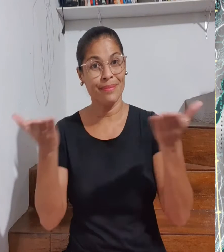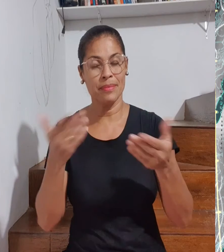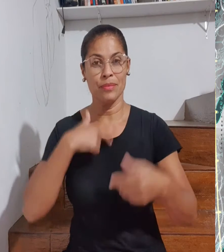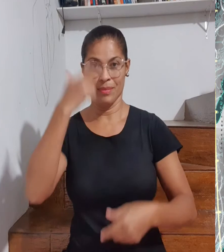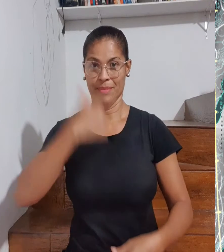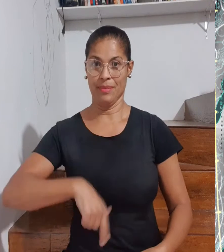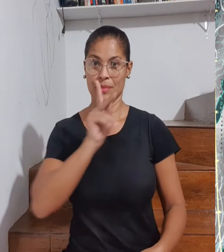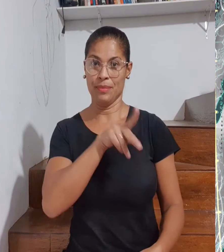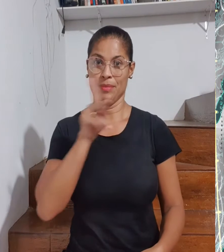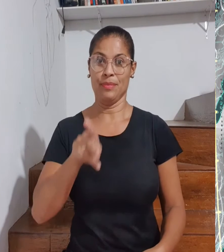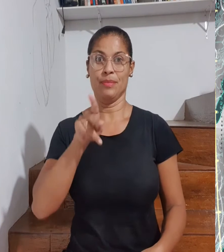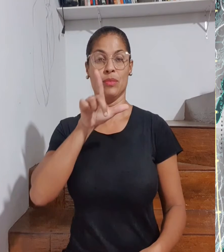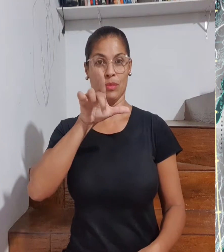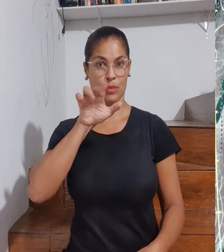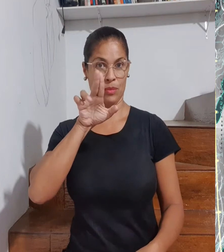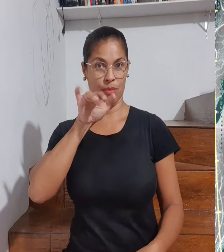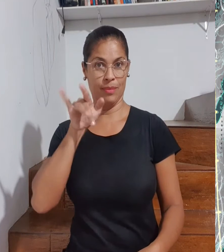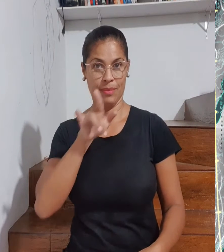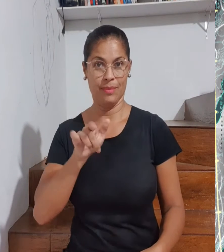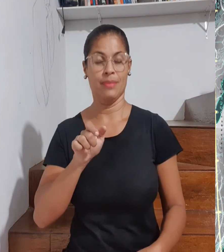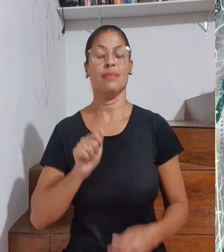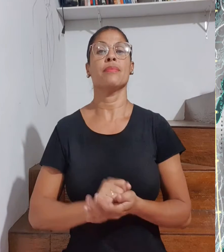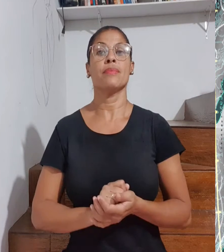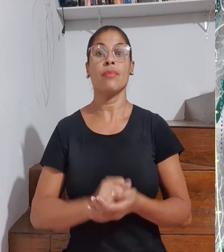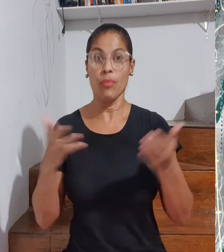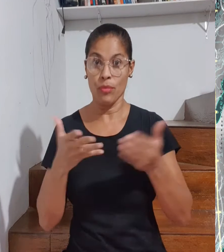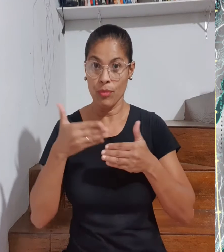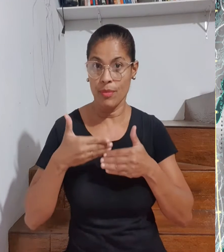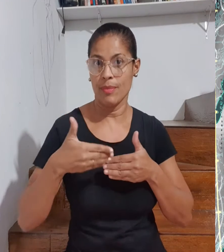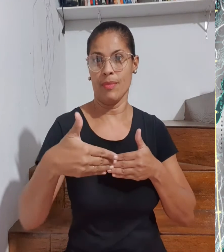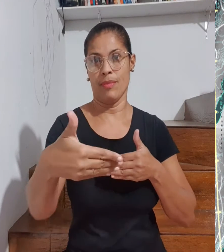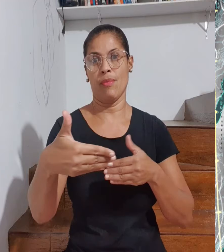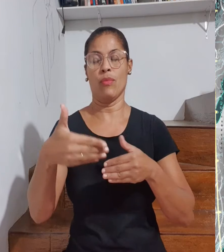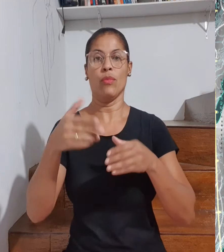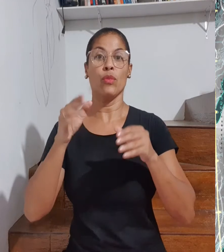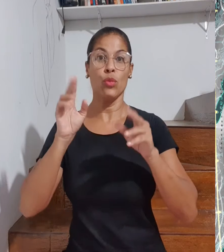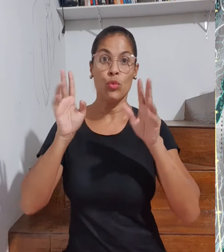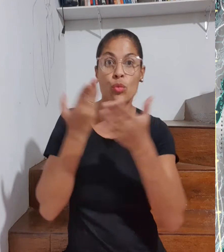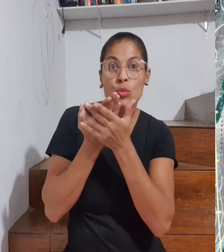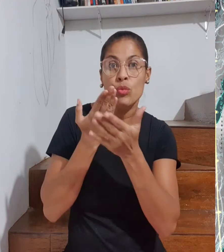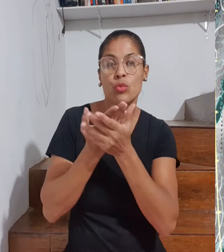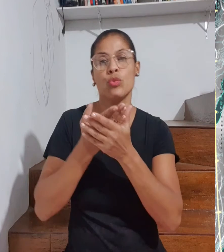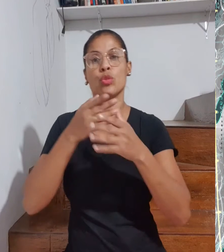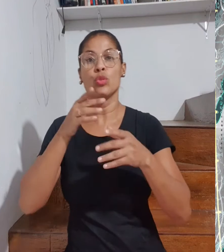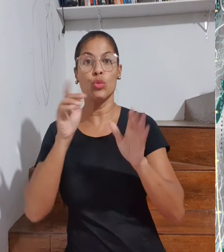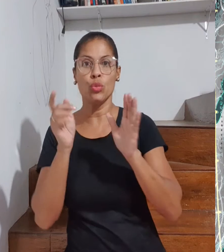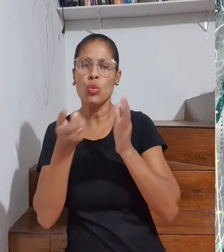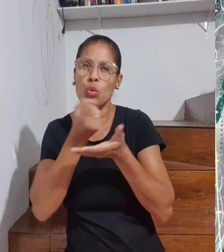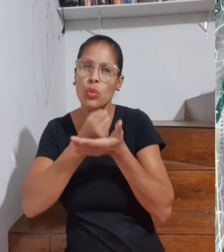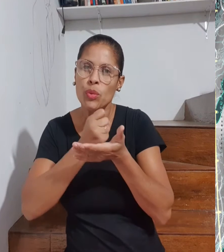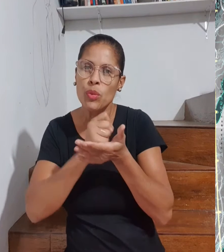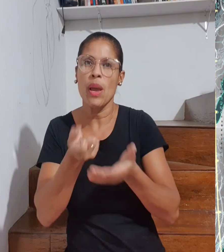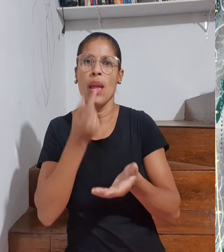Olá, pessoal. Eu sou o professor Luiz Amarante e vamos continuar com os estudos sobre as drogas